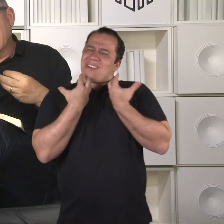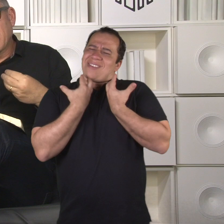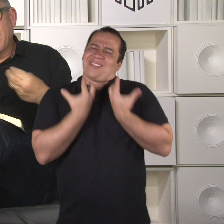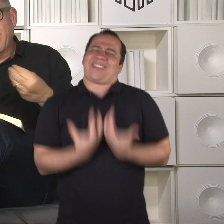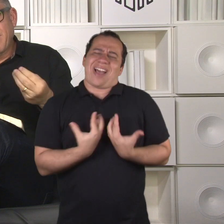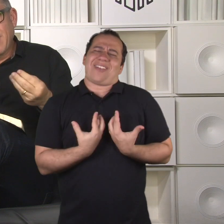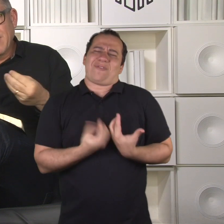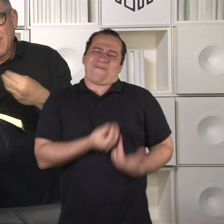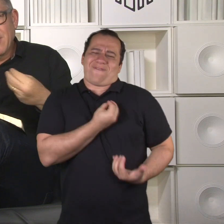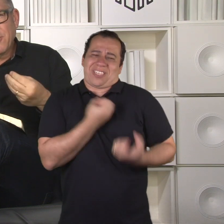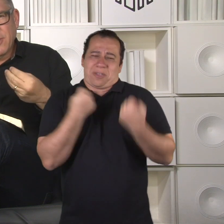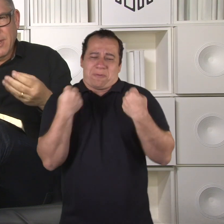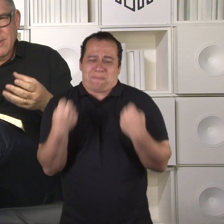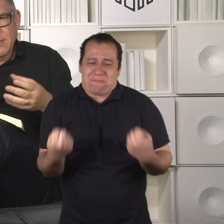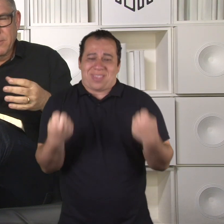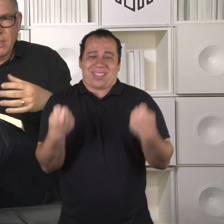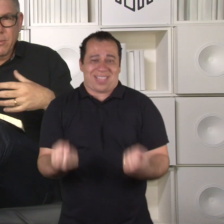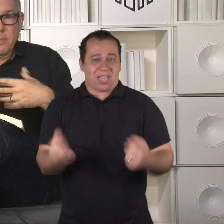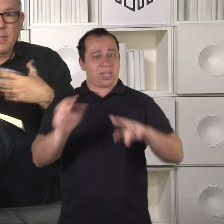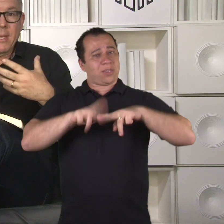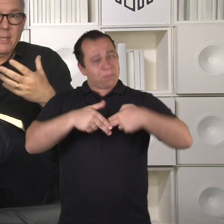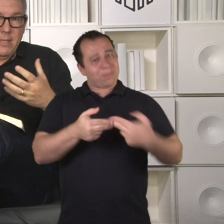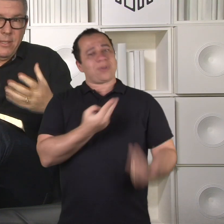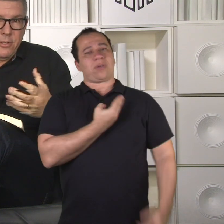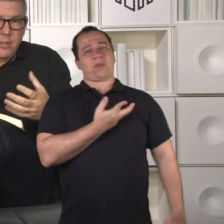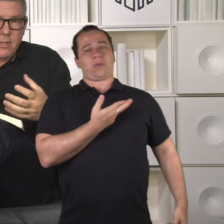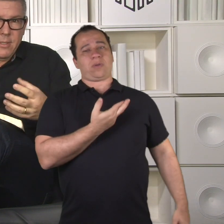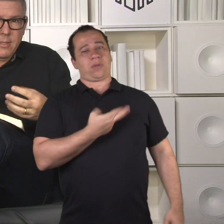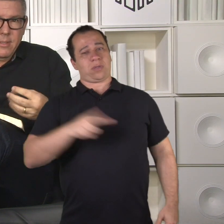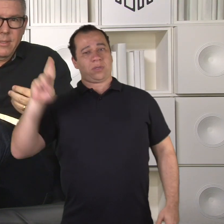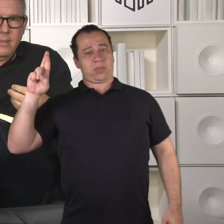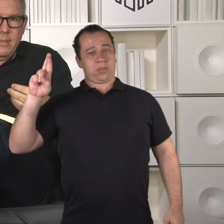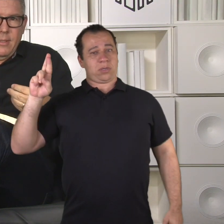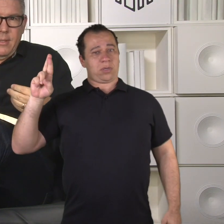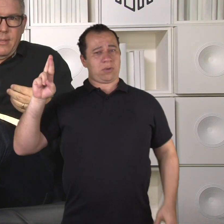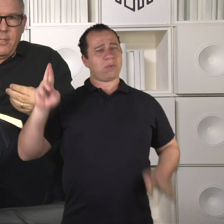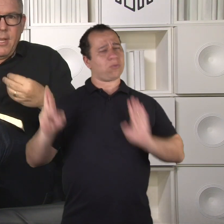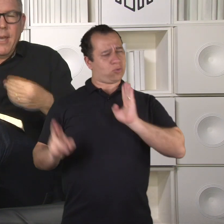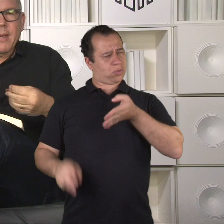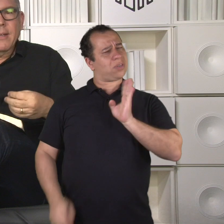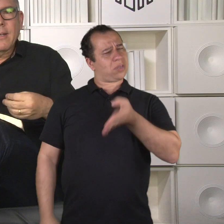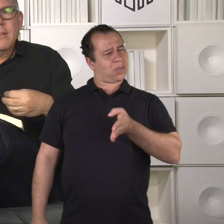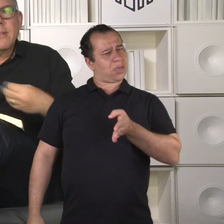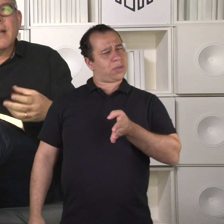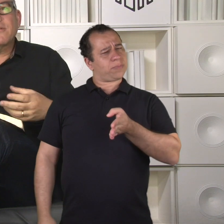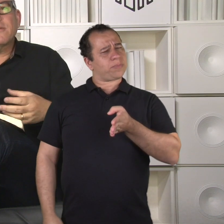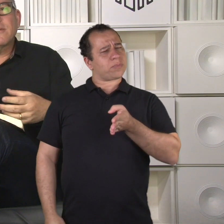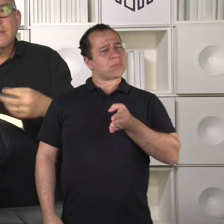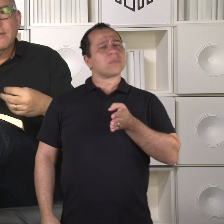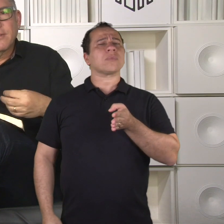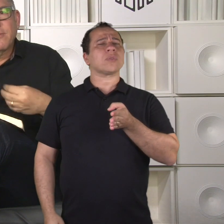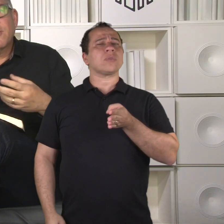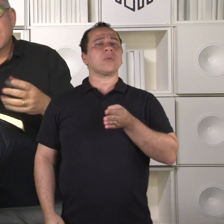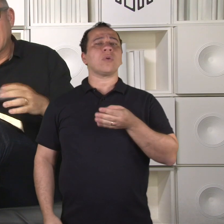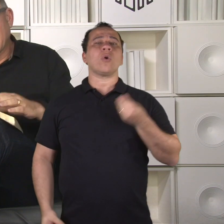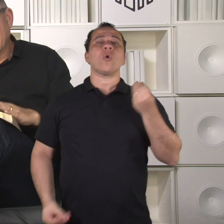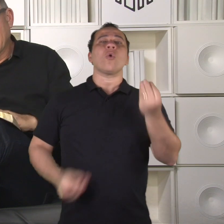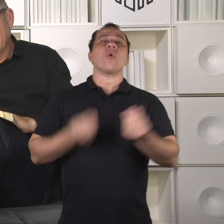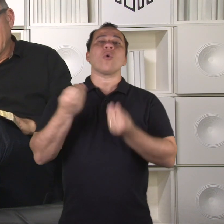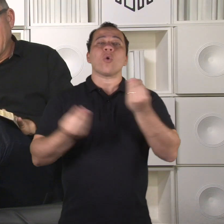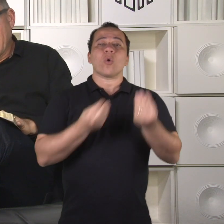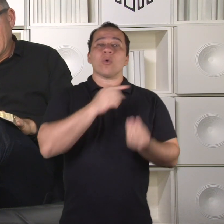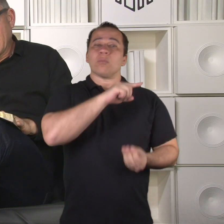Como que a sua vivência religiosa, como que a sua experiência religiosa gera cansaço em